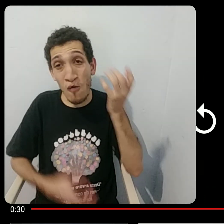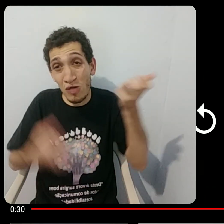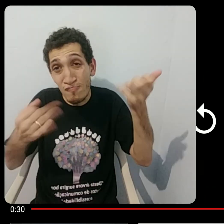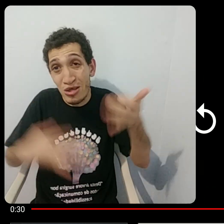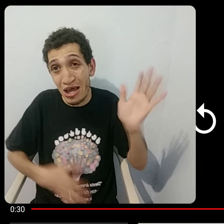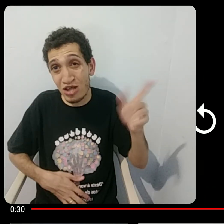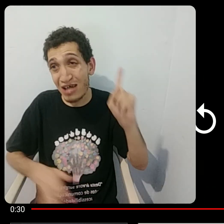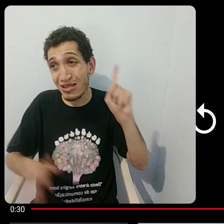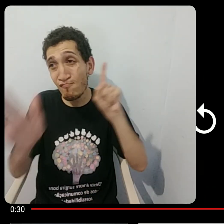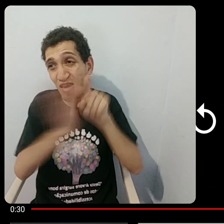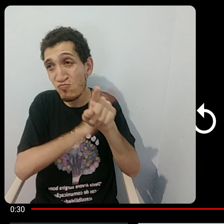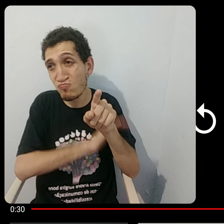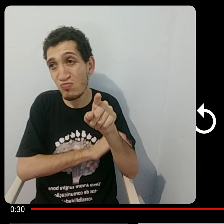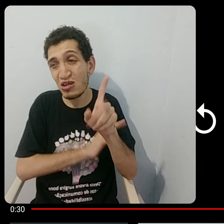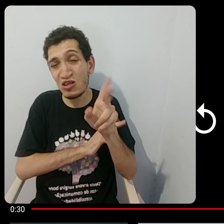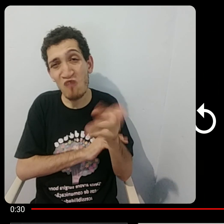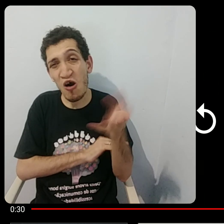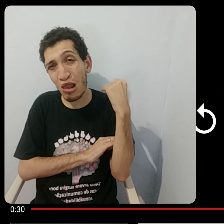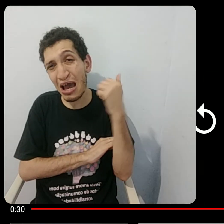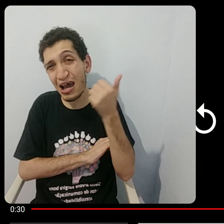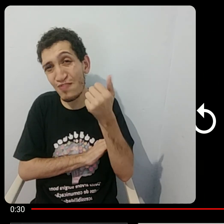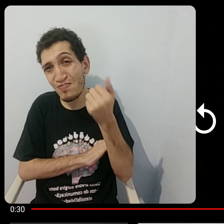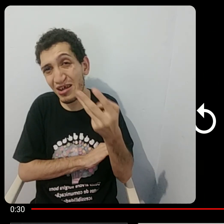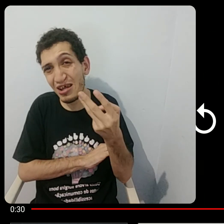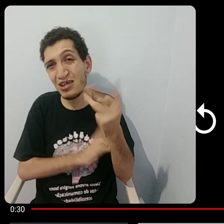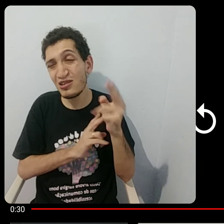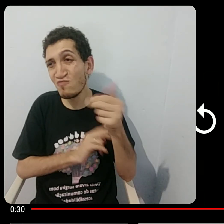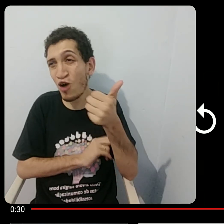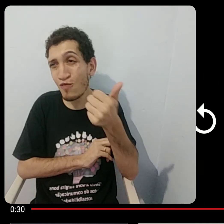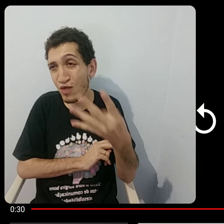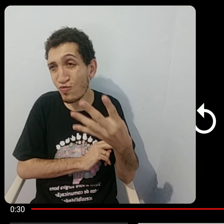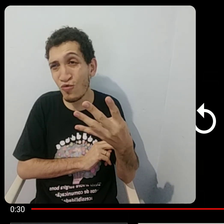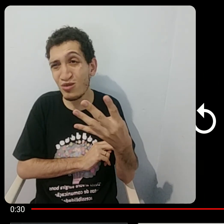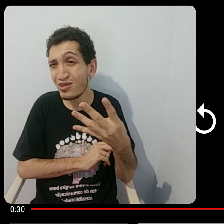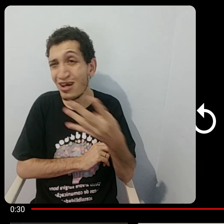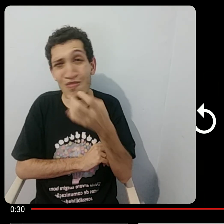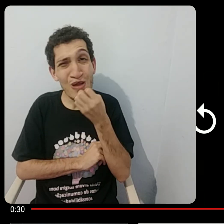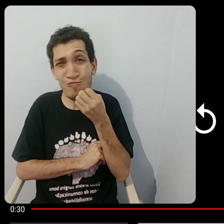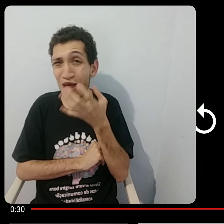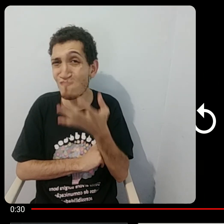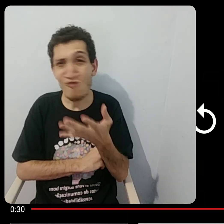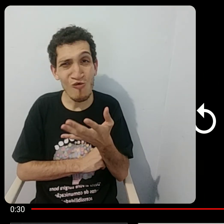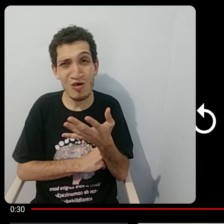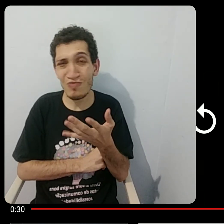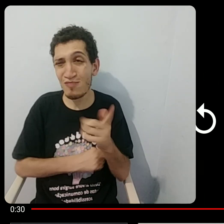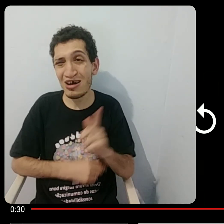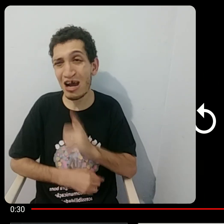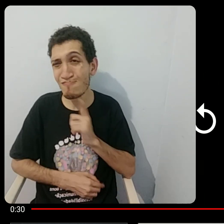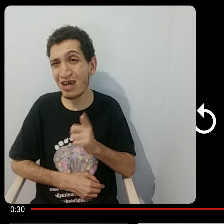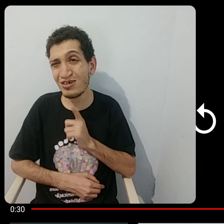Hoje, essa pergunta, igual lá a 13, igual a 14, não tá boa, tá na gramática